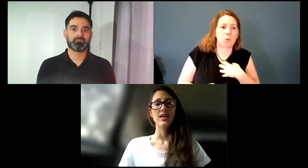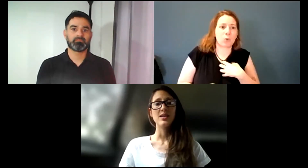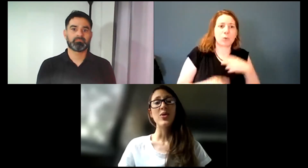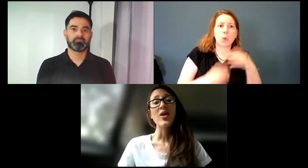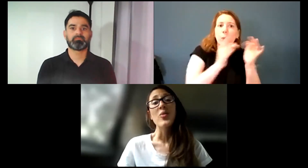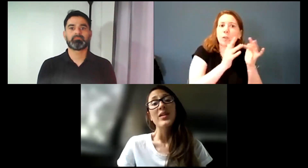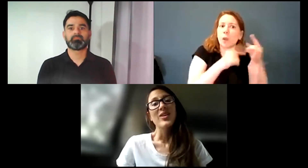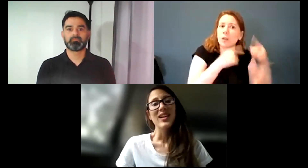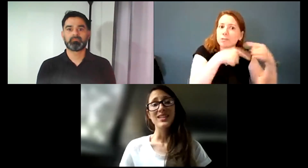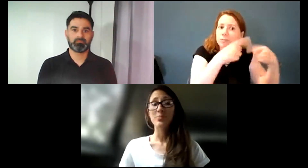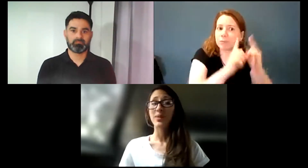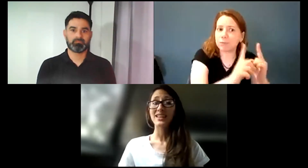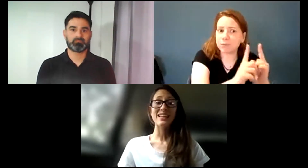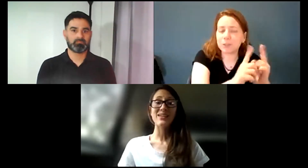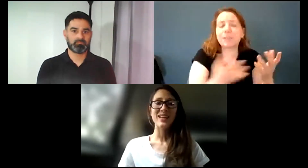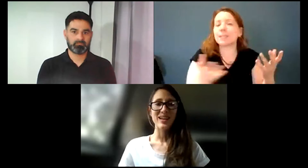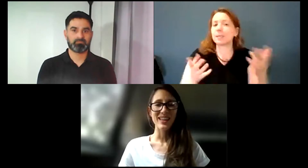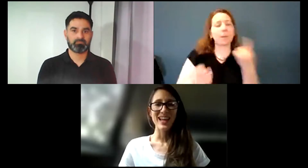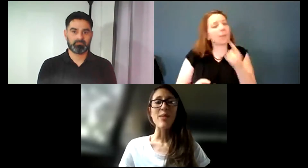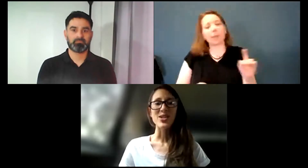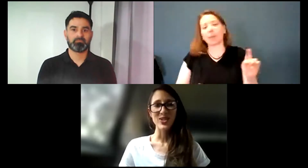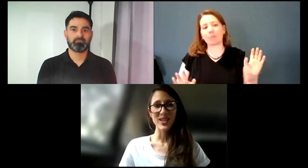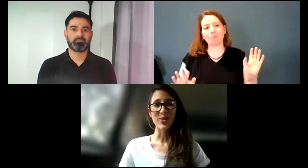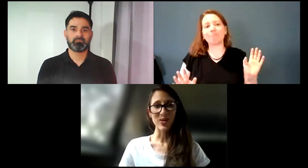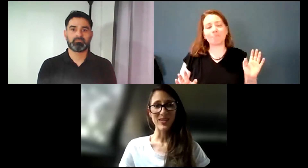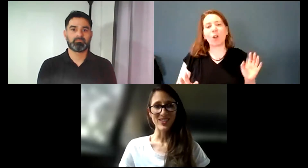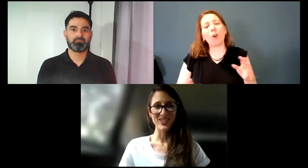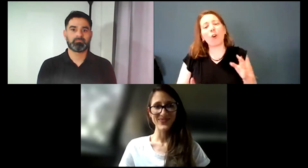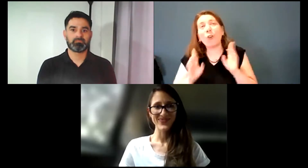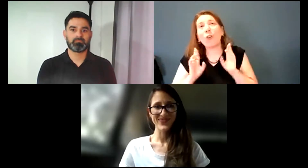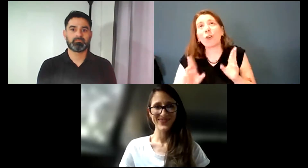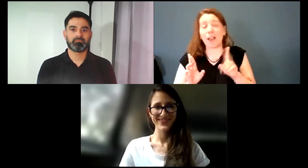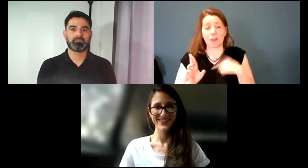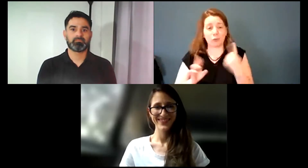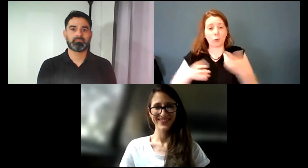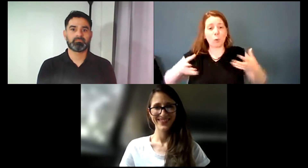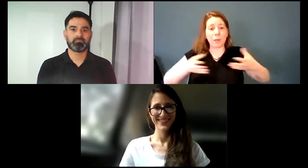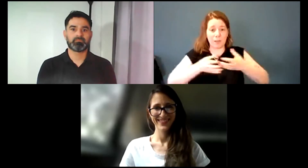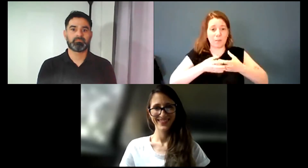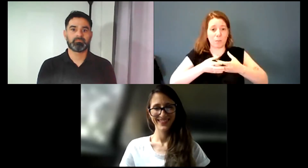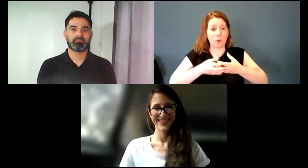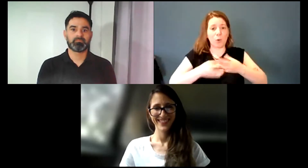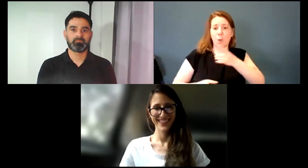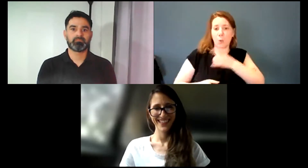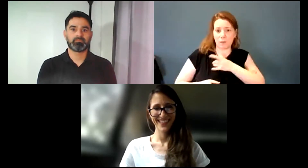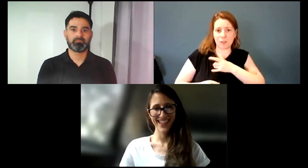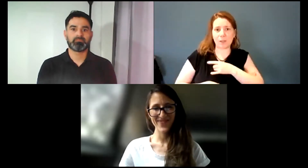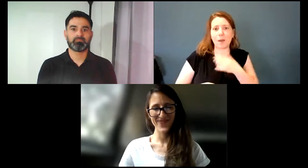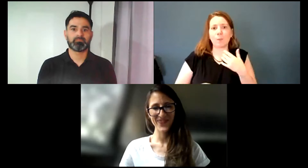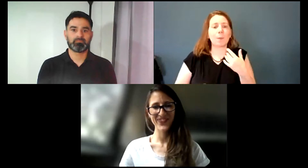se puedan cumplir con las expectativas de la mayoría, por lo menos. Bueno. Está bien. Desde ya te dejo